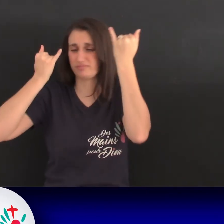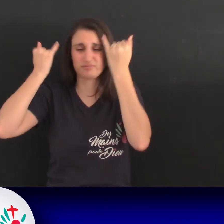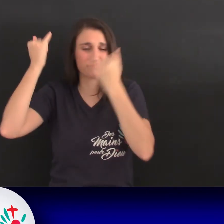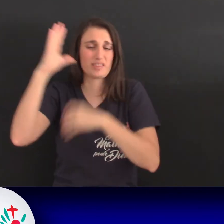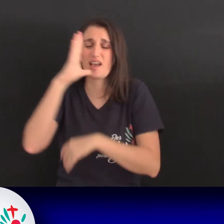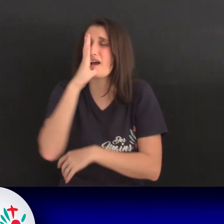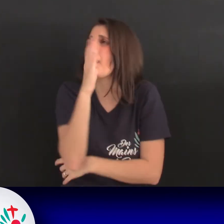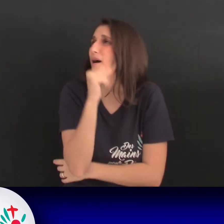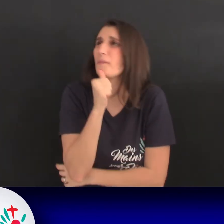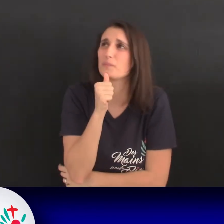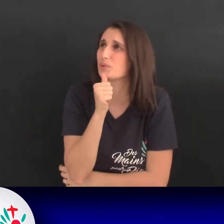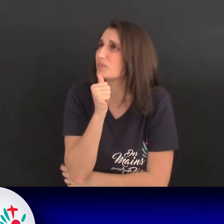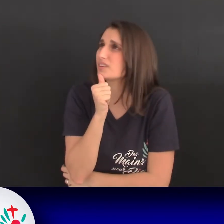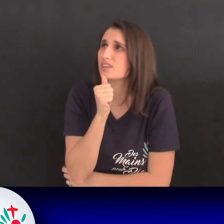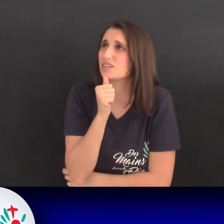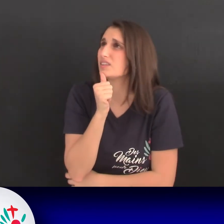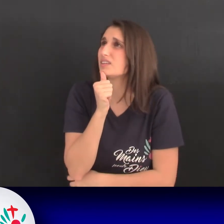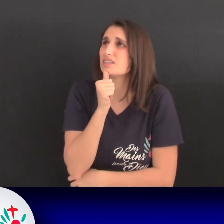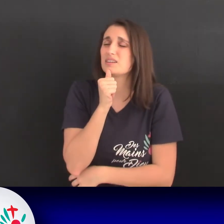saurais